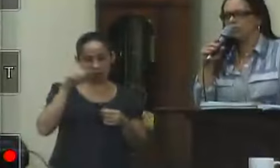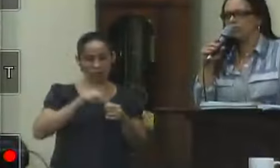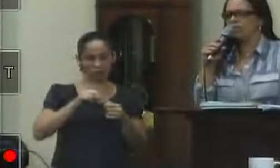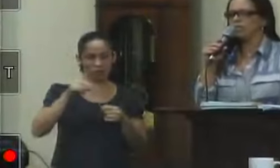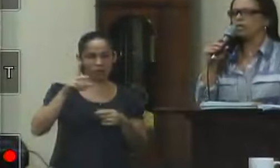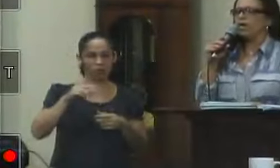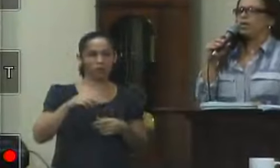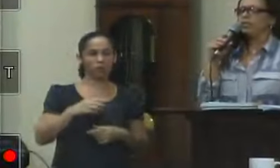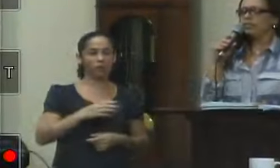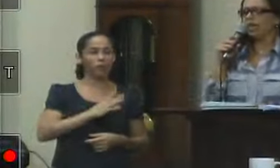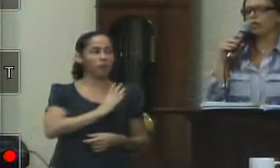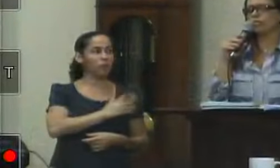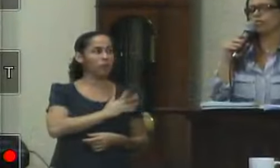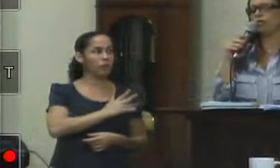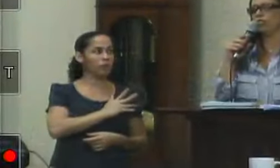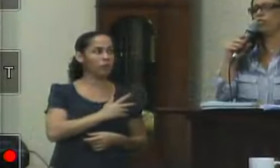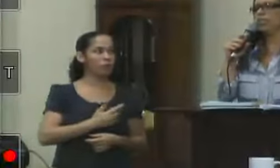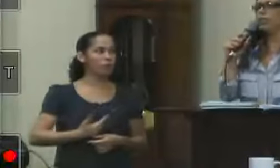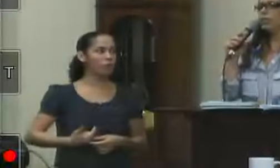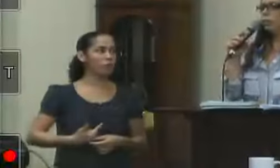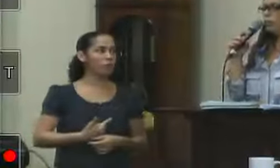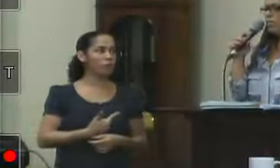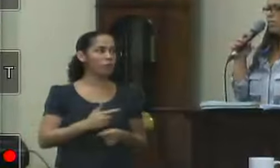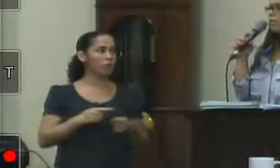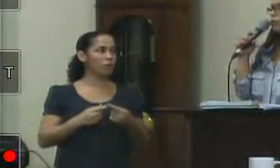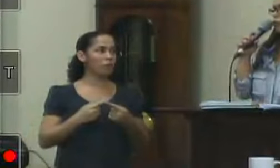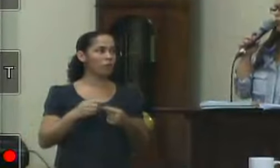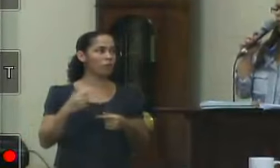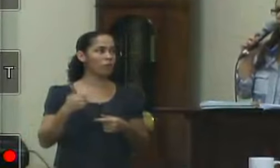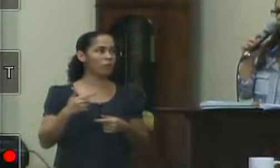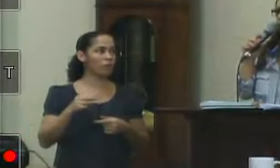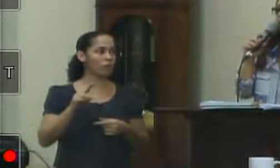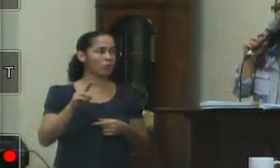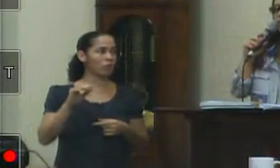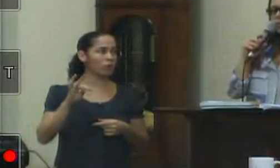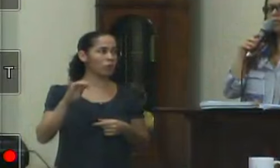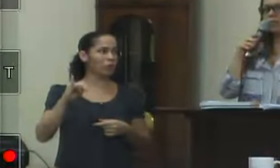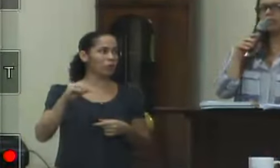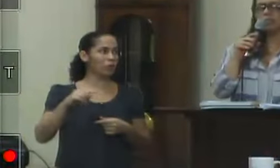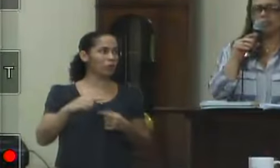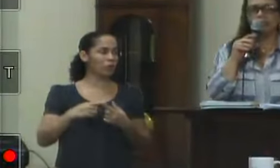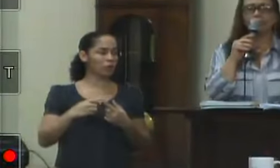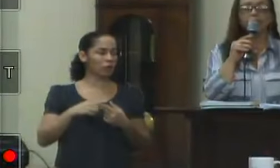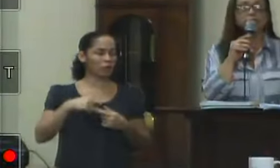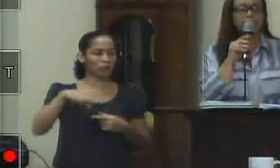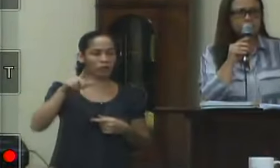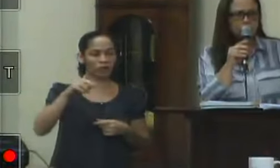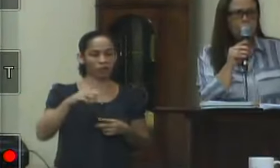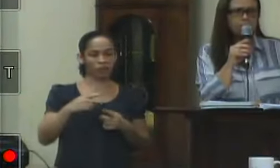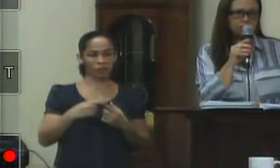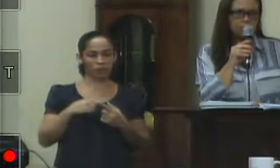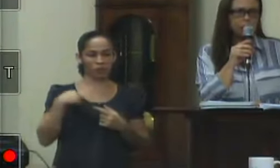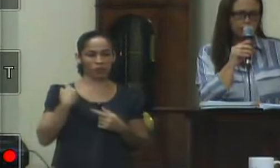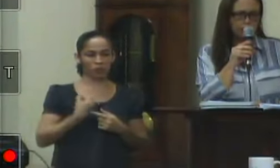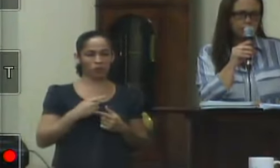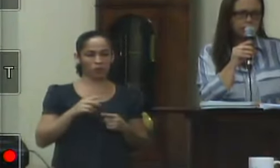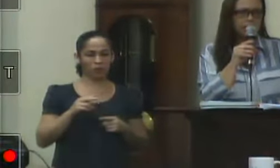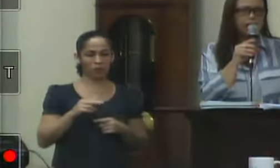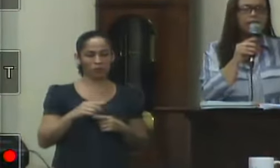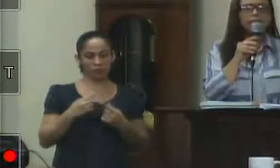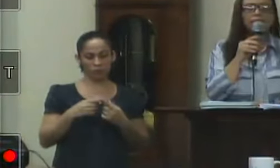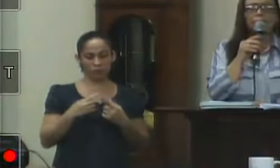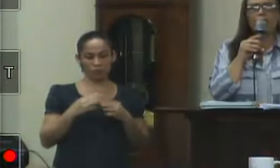daqueles pacientes que têm condições de ir, que não precisam de UTI, eles estão sendo feitos nas nossas